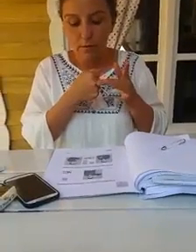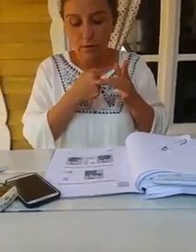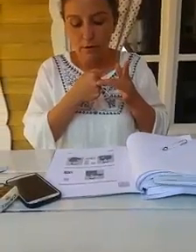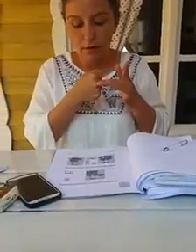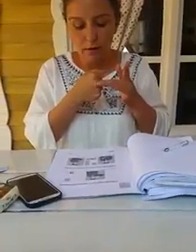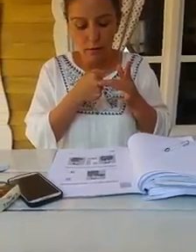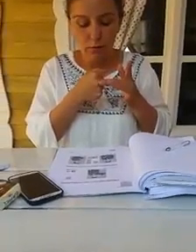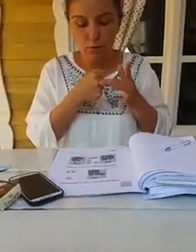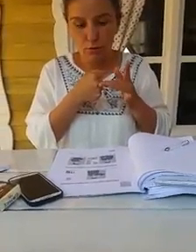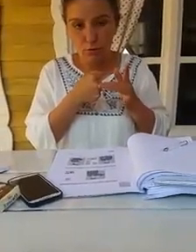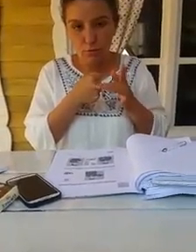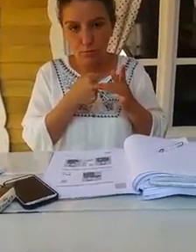Ya da yurt.